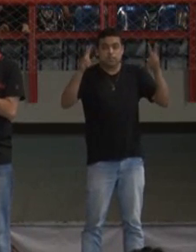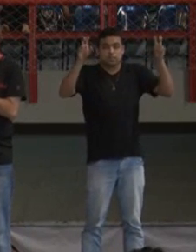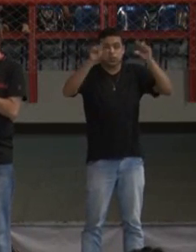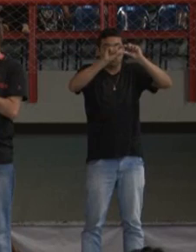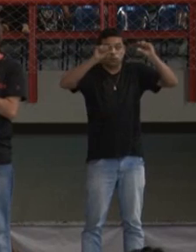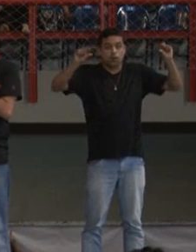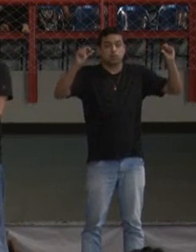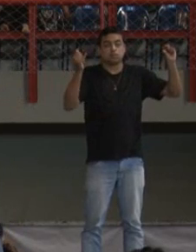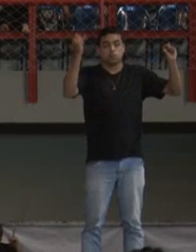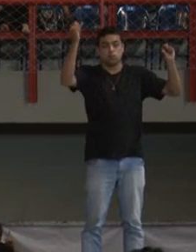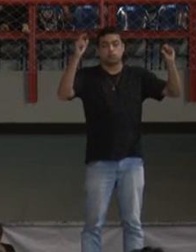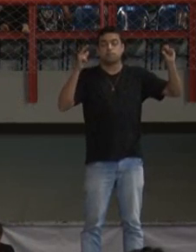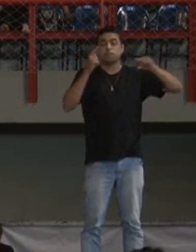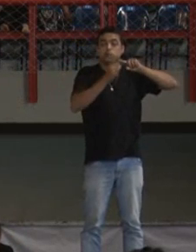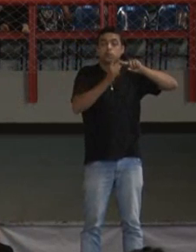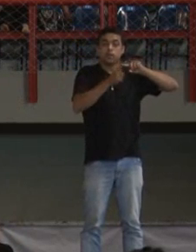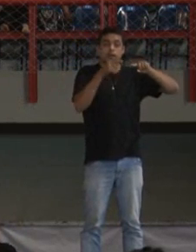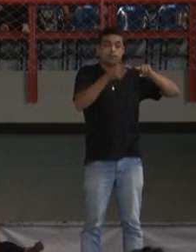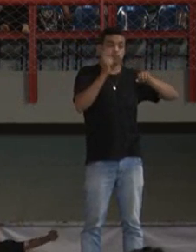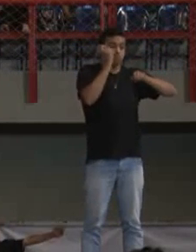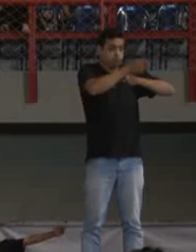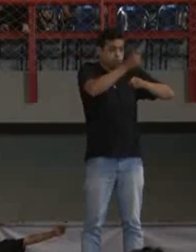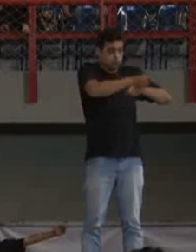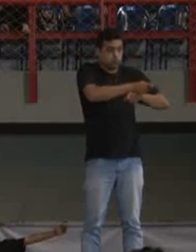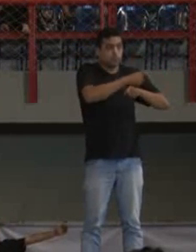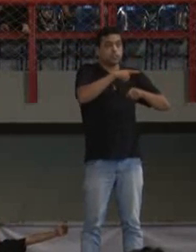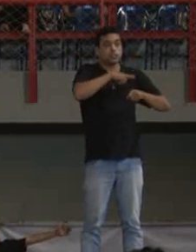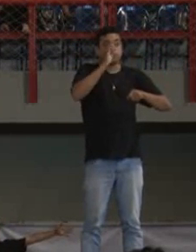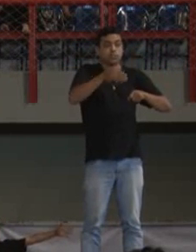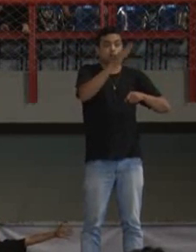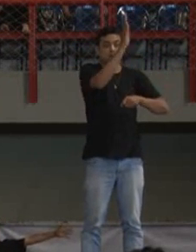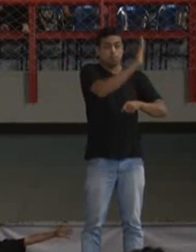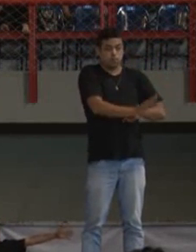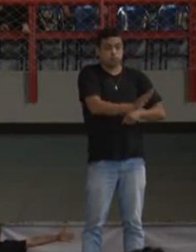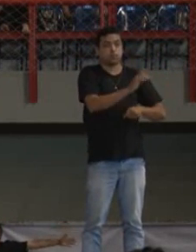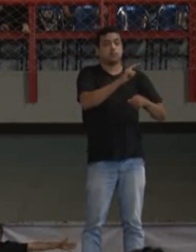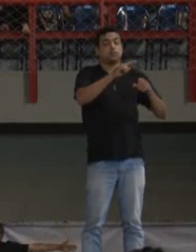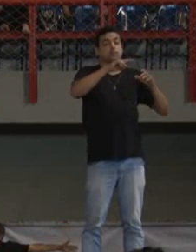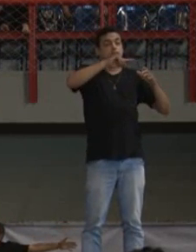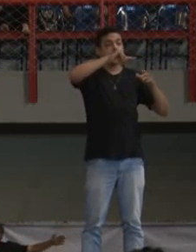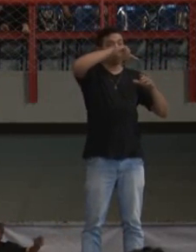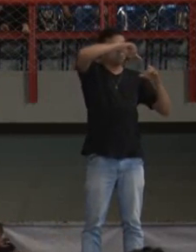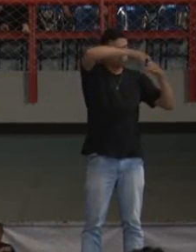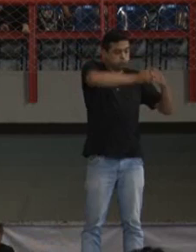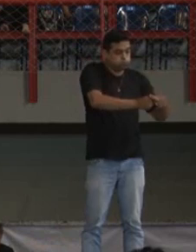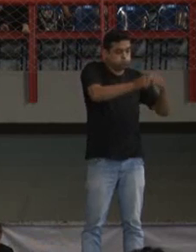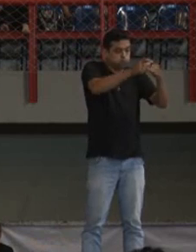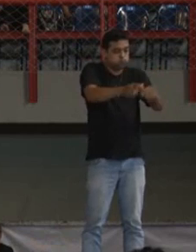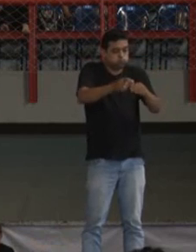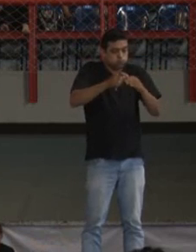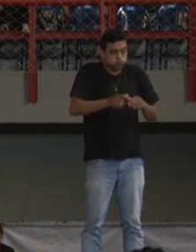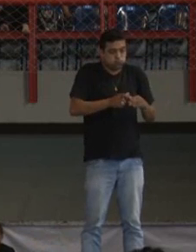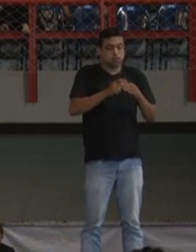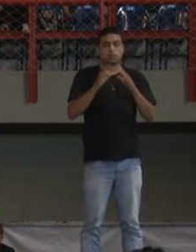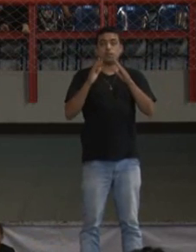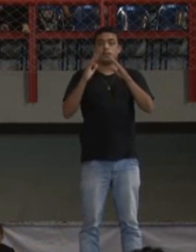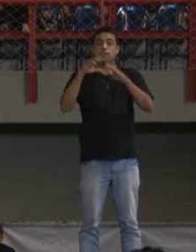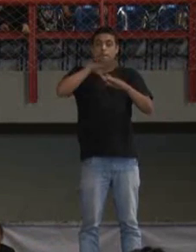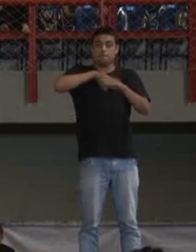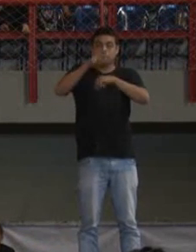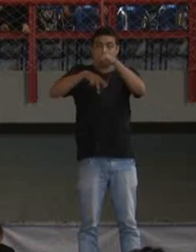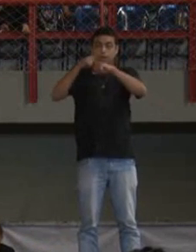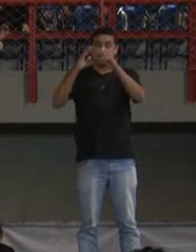de prova. A mineração deixou buracos no Brasil, igrejas em Portugal